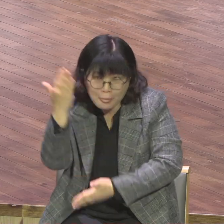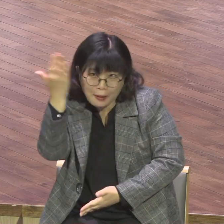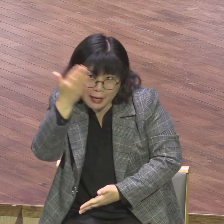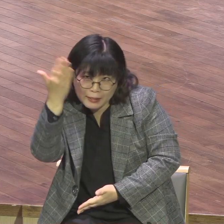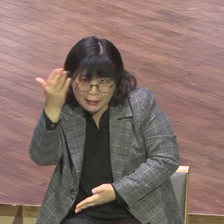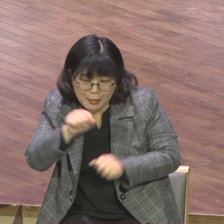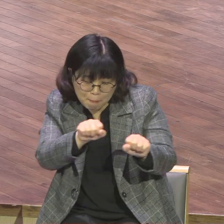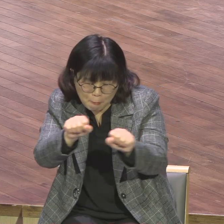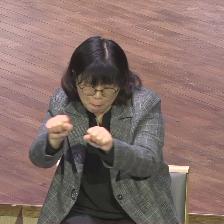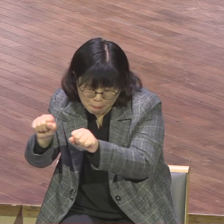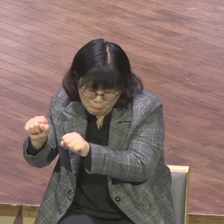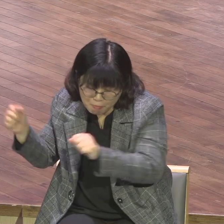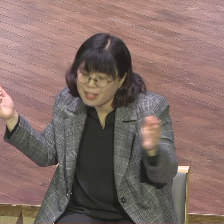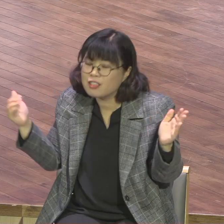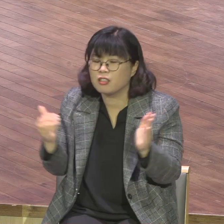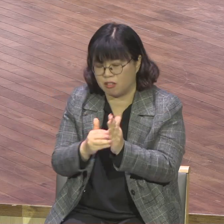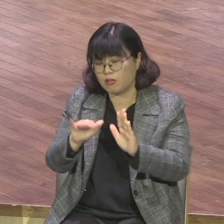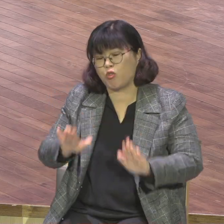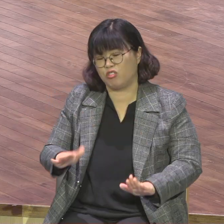그거 틀린 거예요.